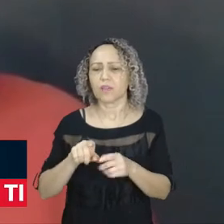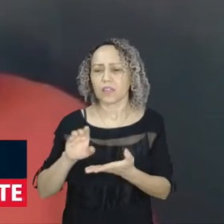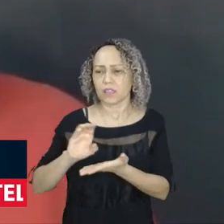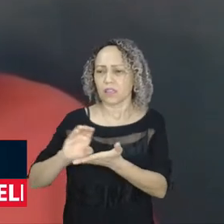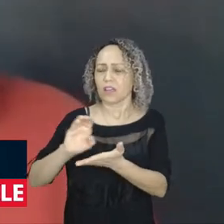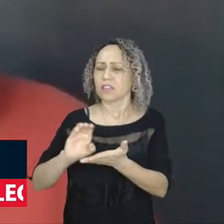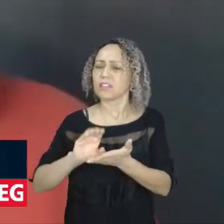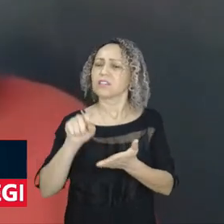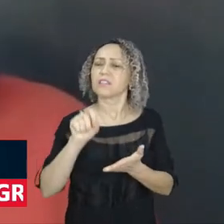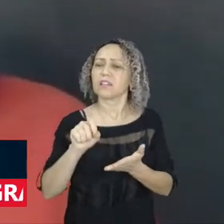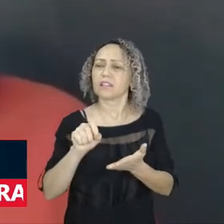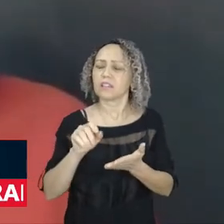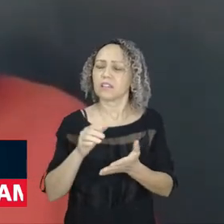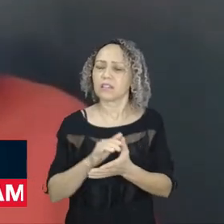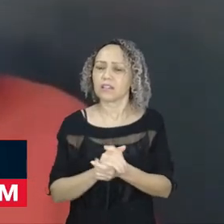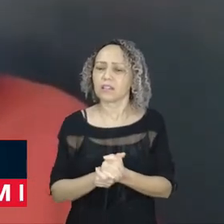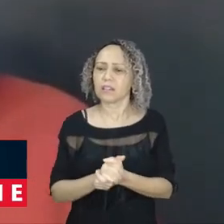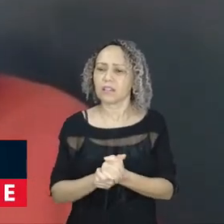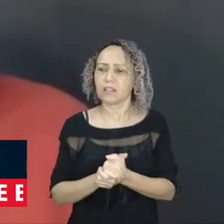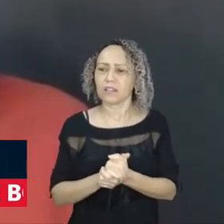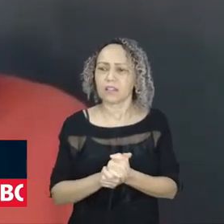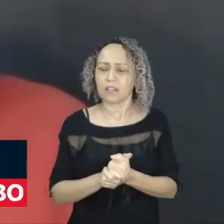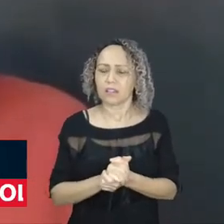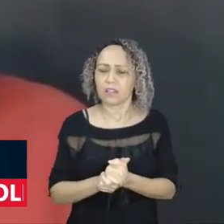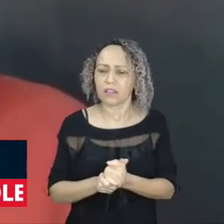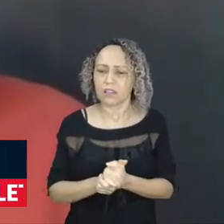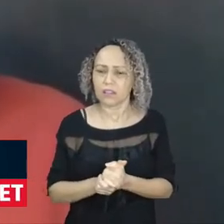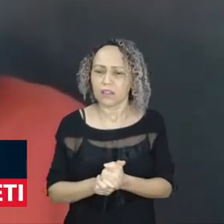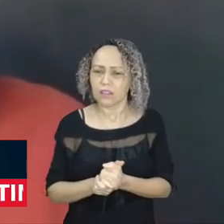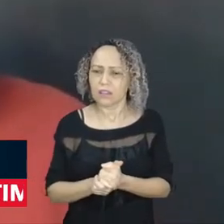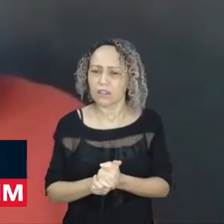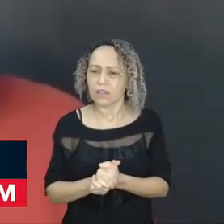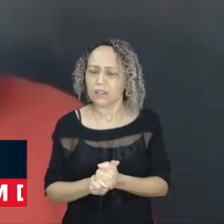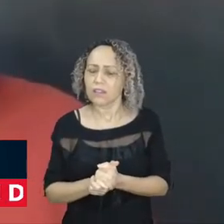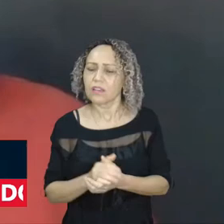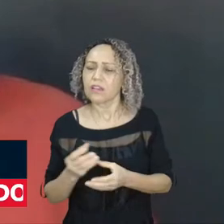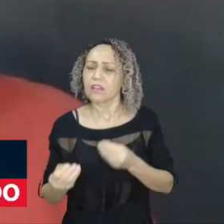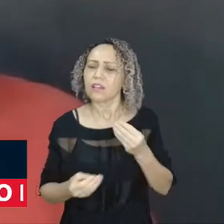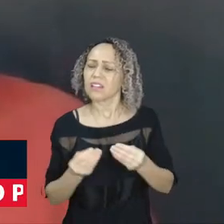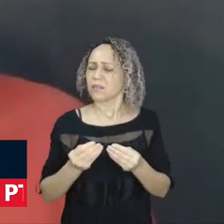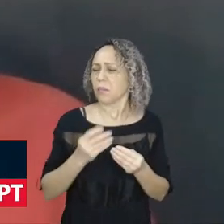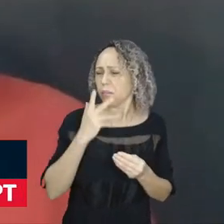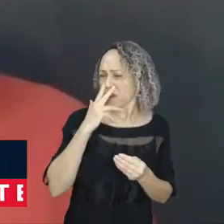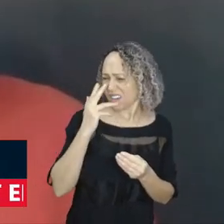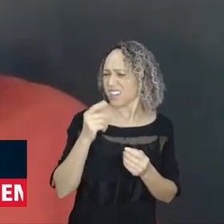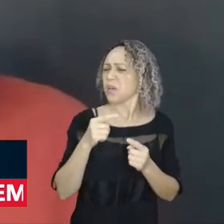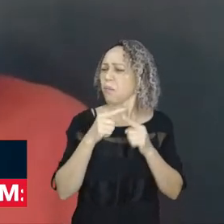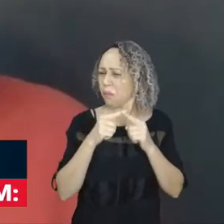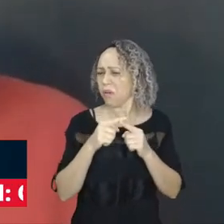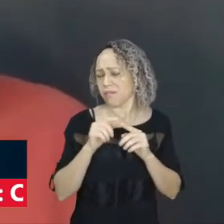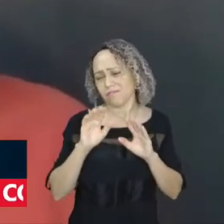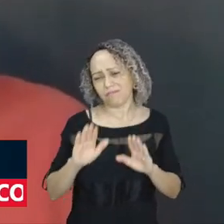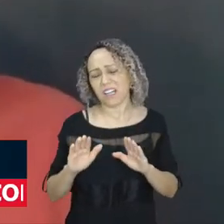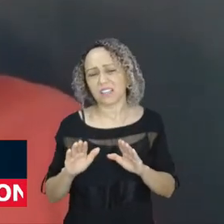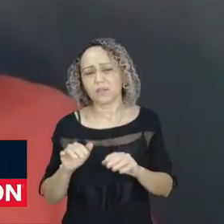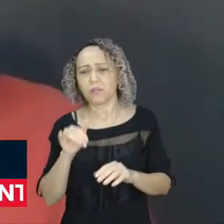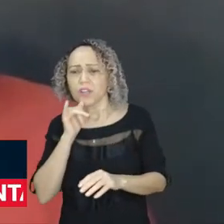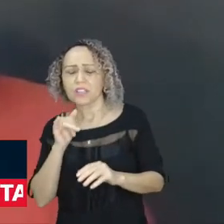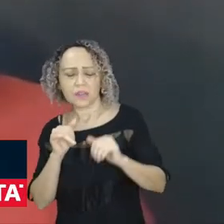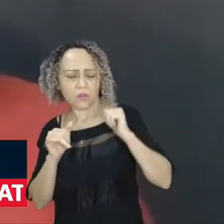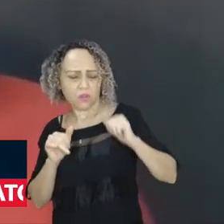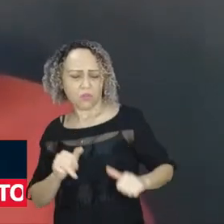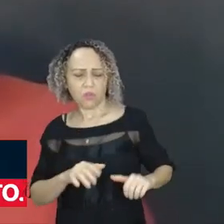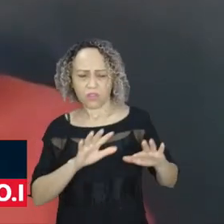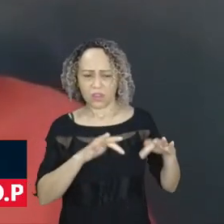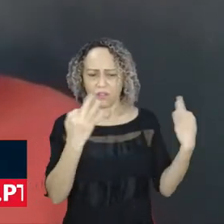os necessitados. Isso, é claro que é positivo em princípio, mas lembrando que a Bolsa Família não era